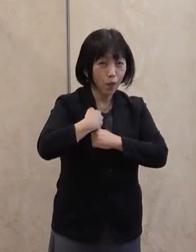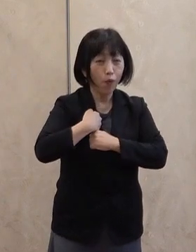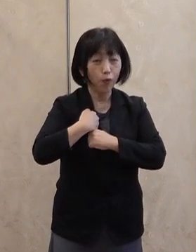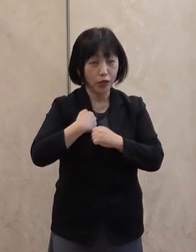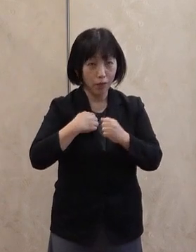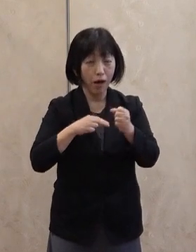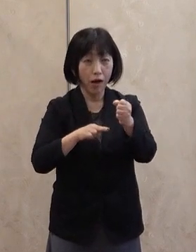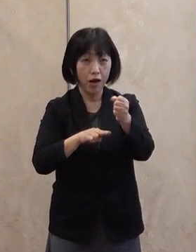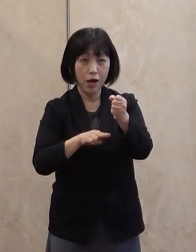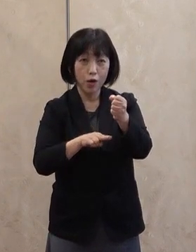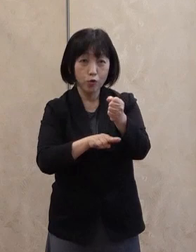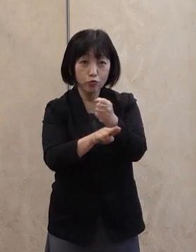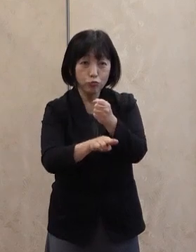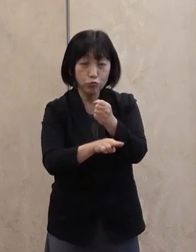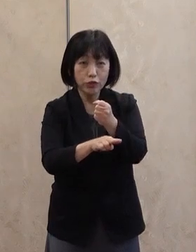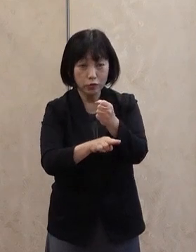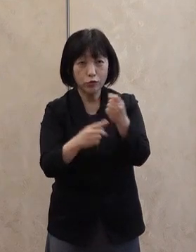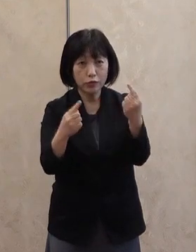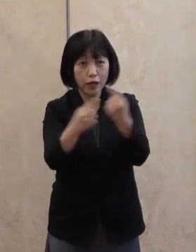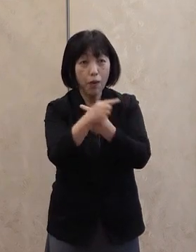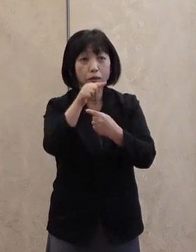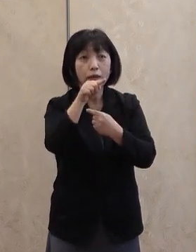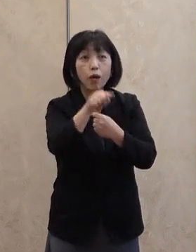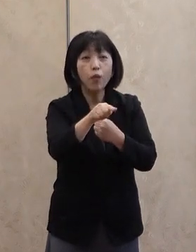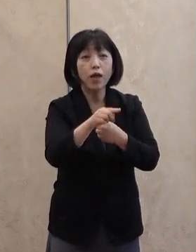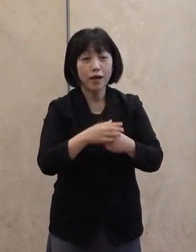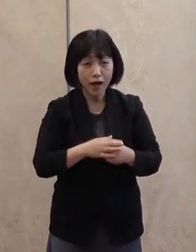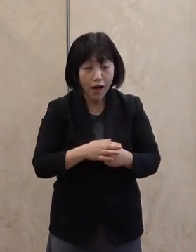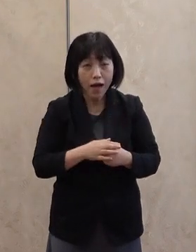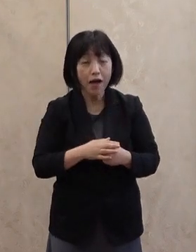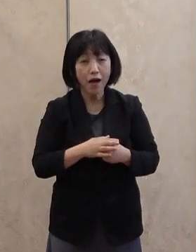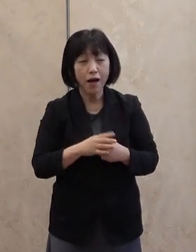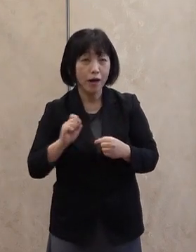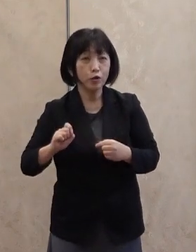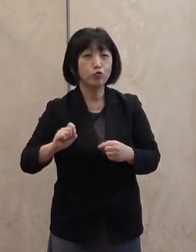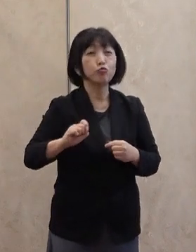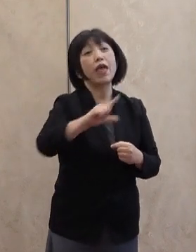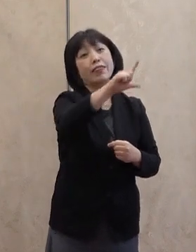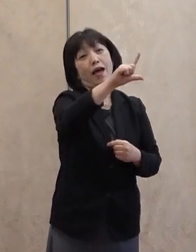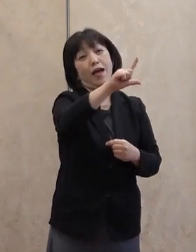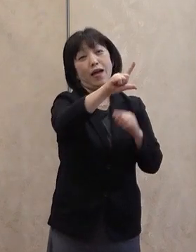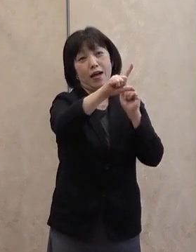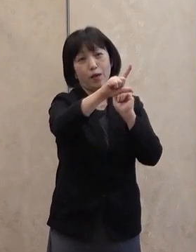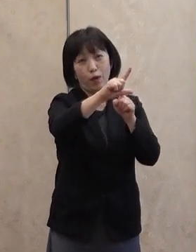がぐっと火がついたので、それに対しては